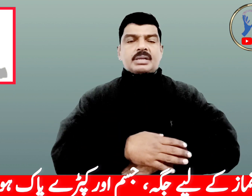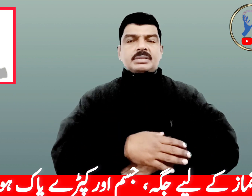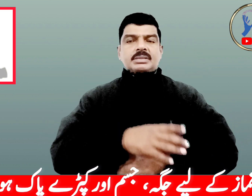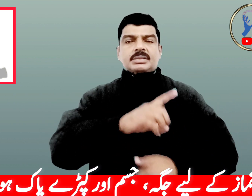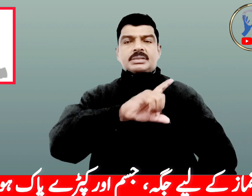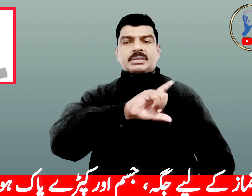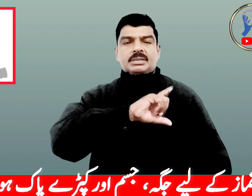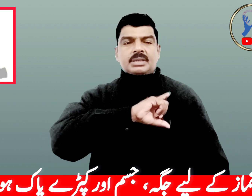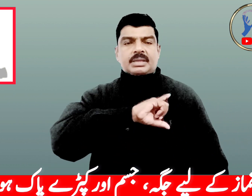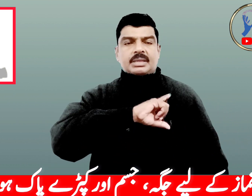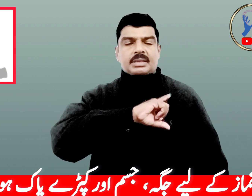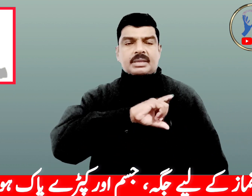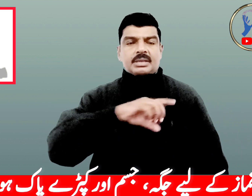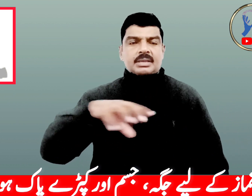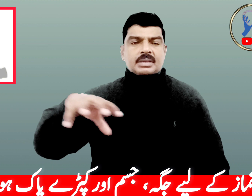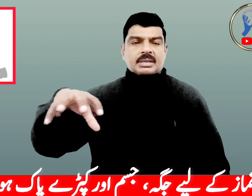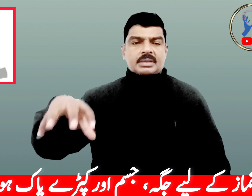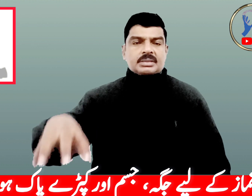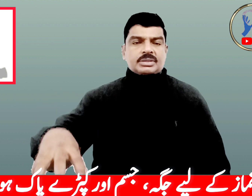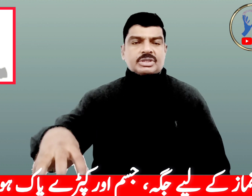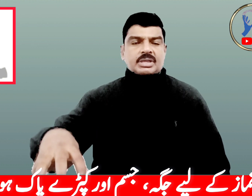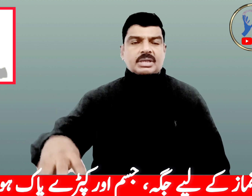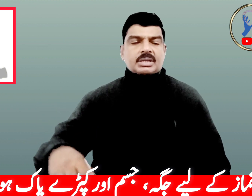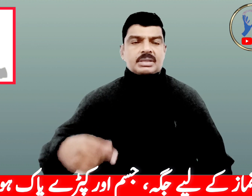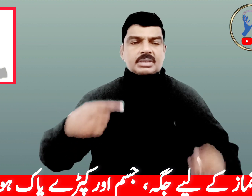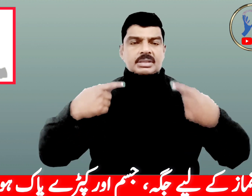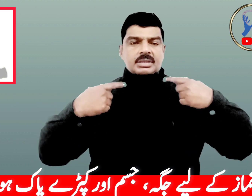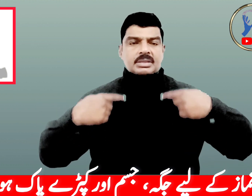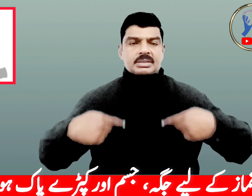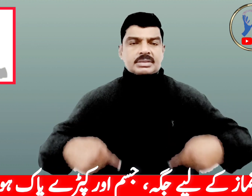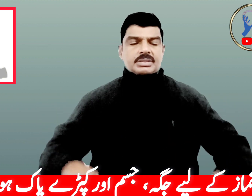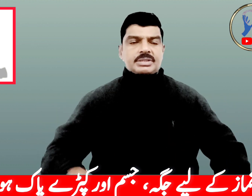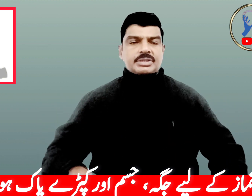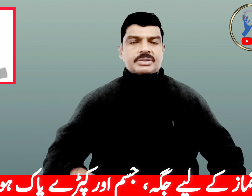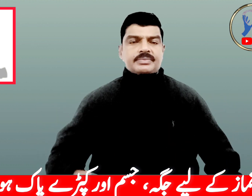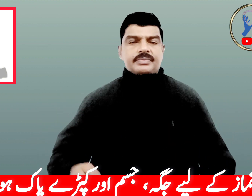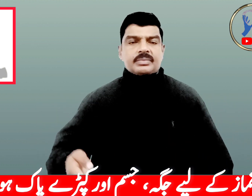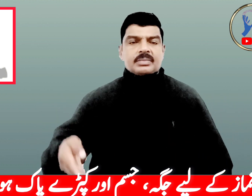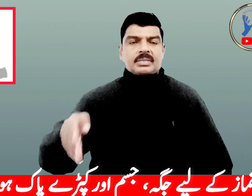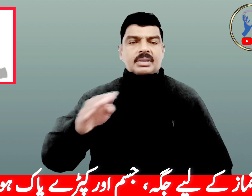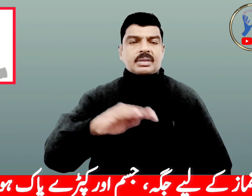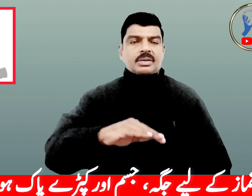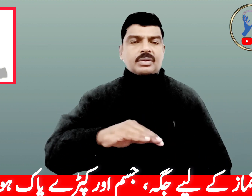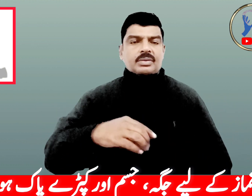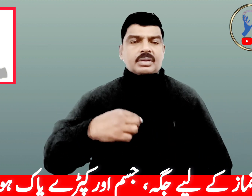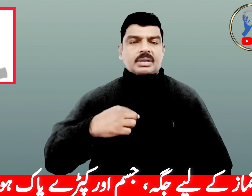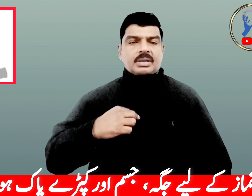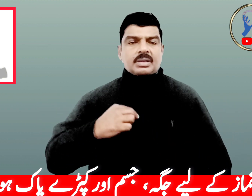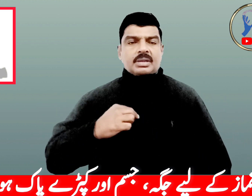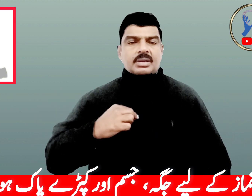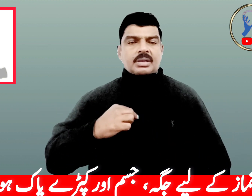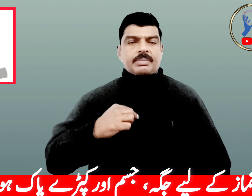نماز کے لیے جگہ، جسم اور